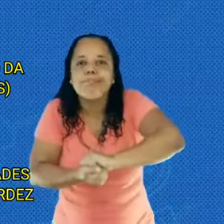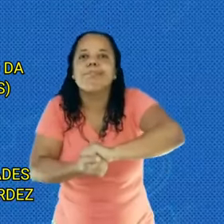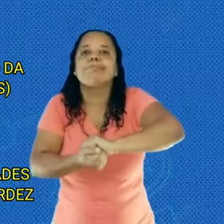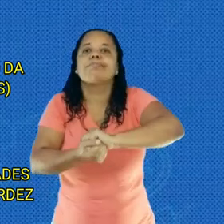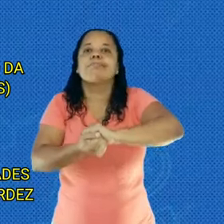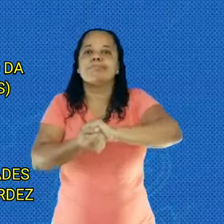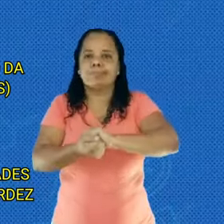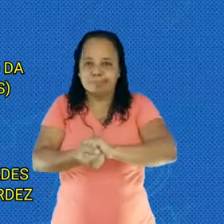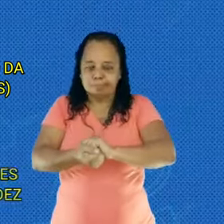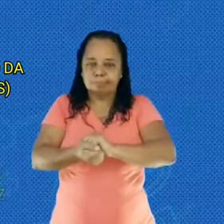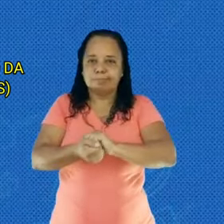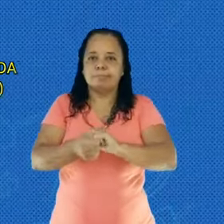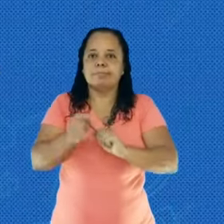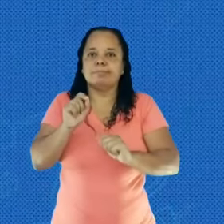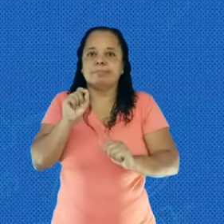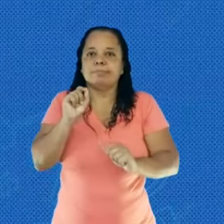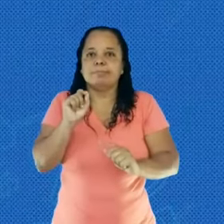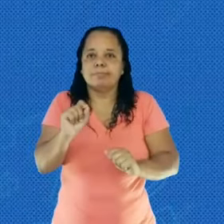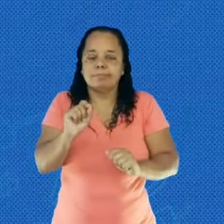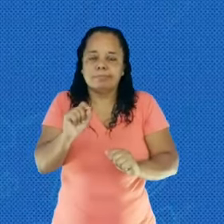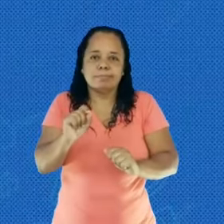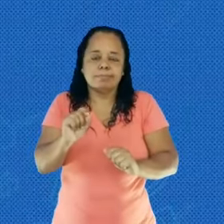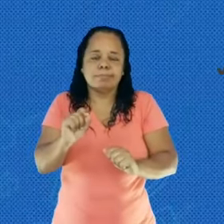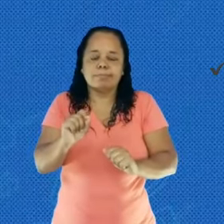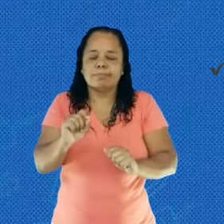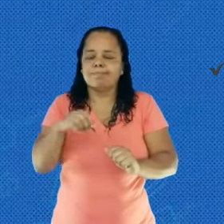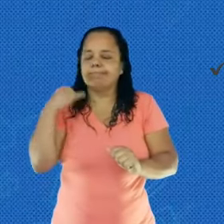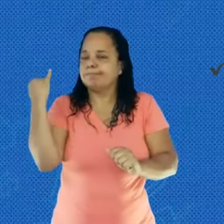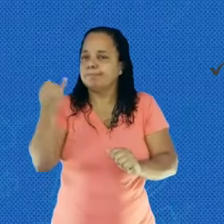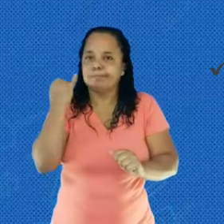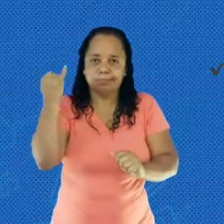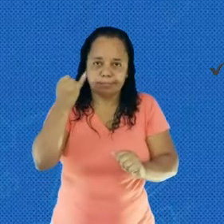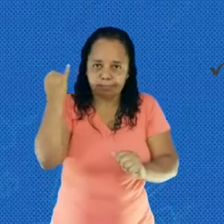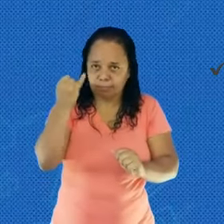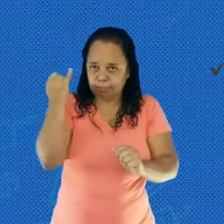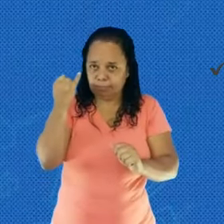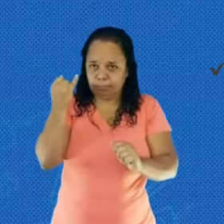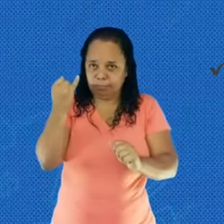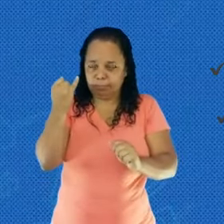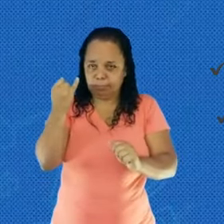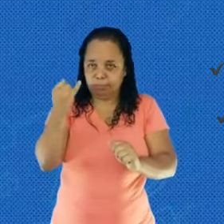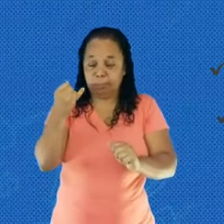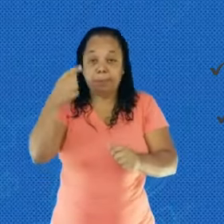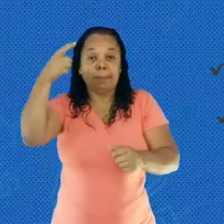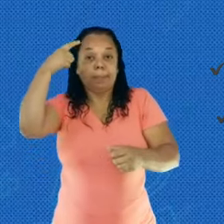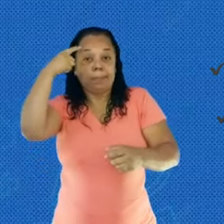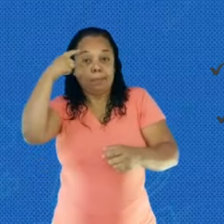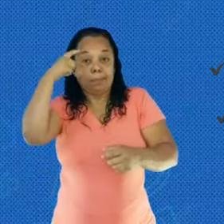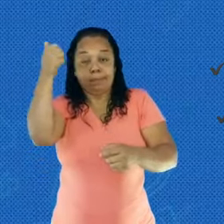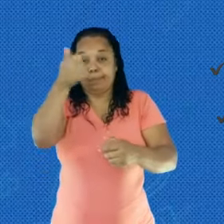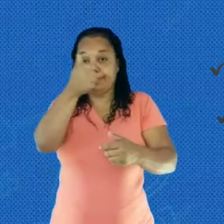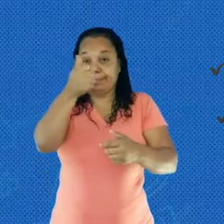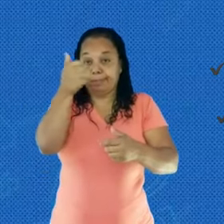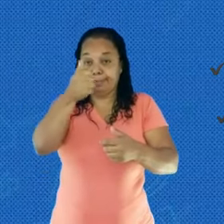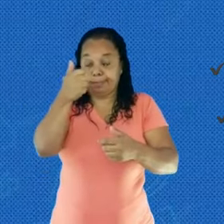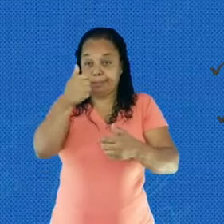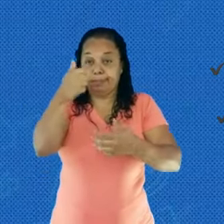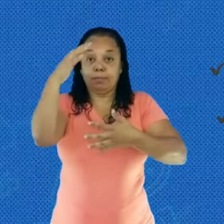nas atividades. É imprescindível eu pensar primeiro a questão da língua de sinais, que é a primeira